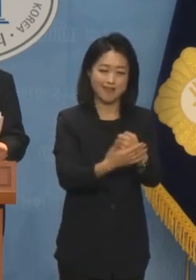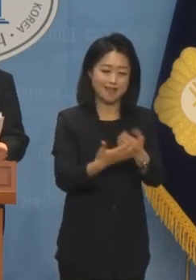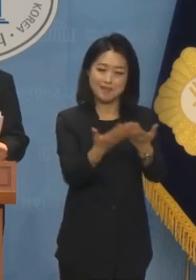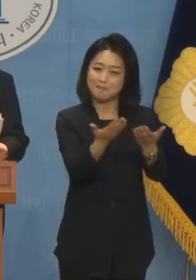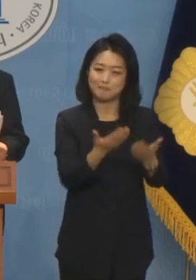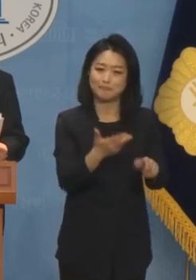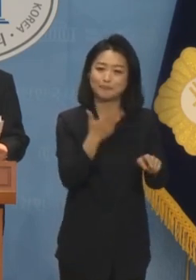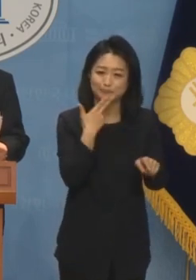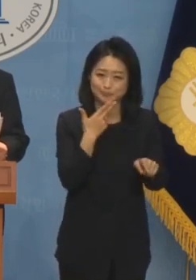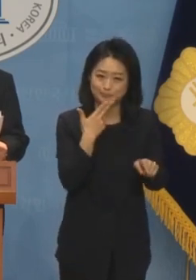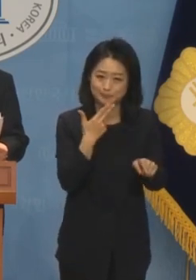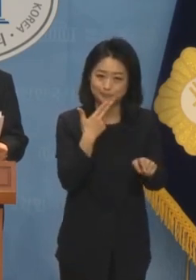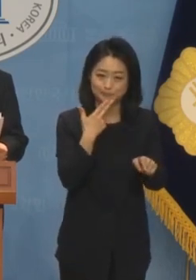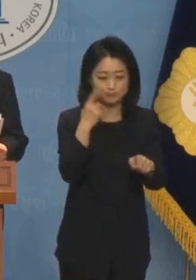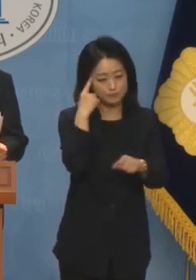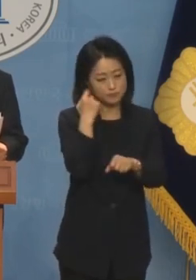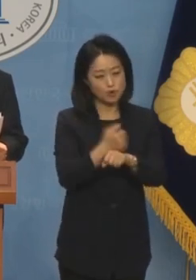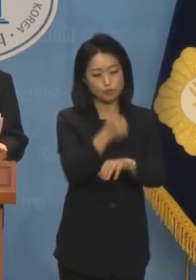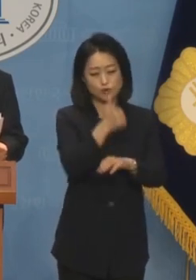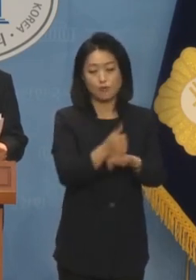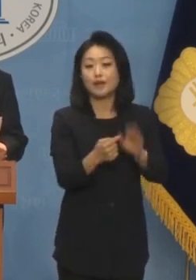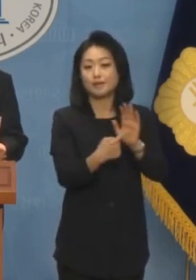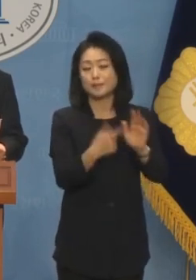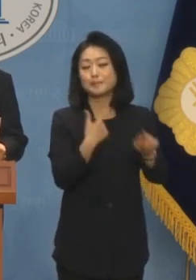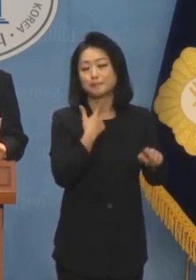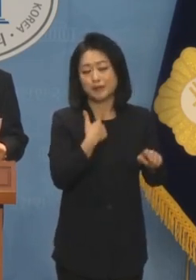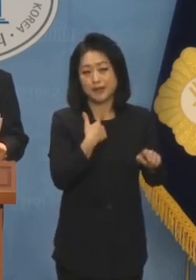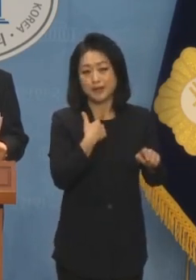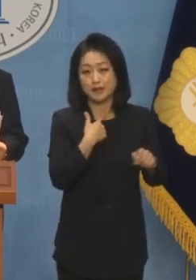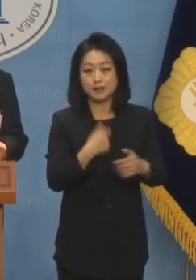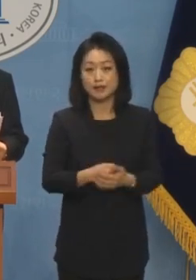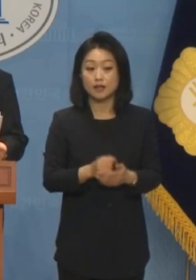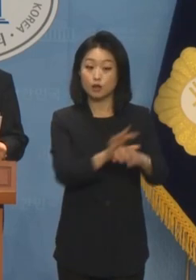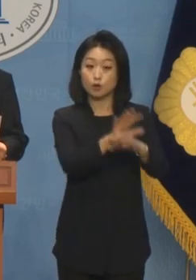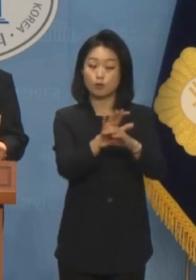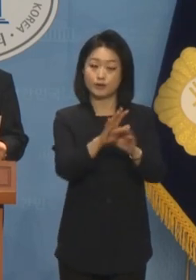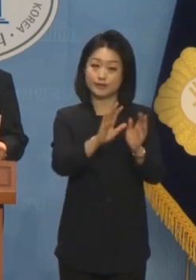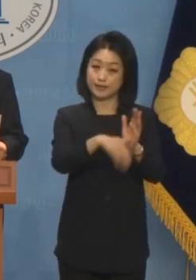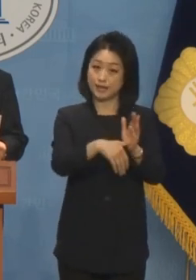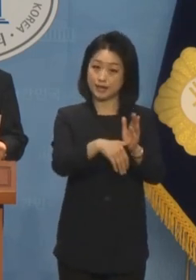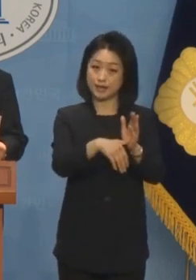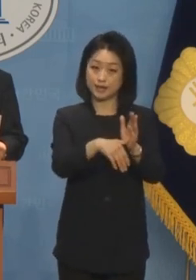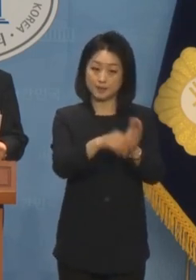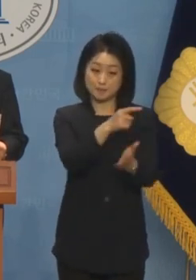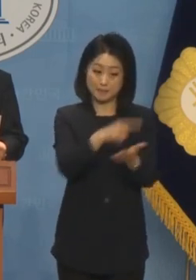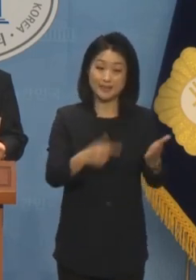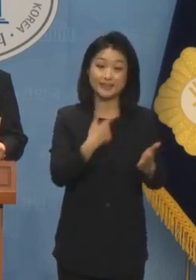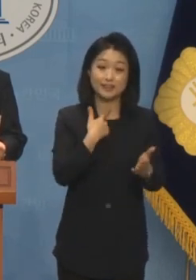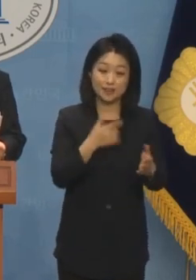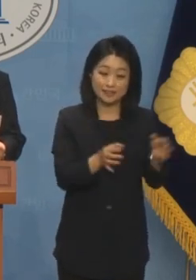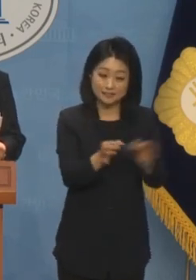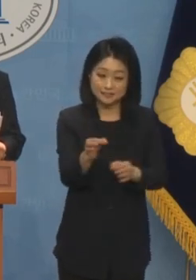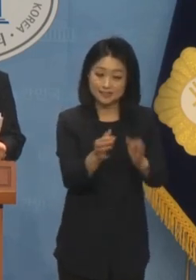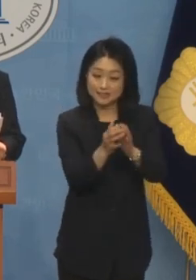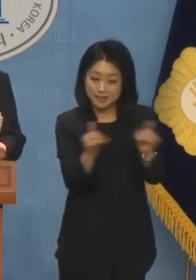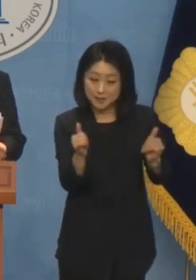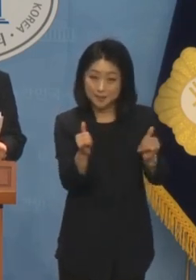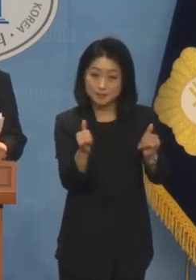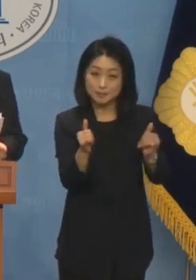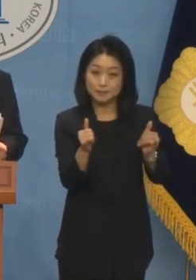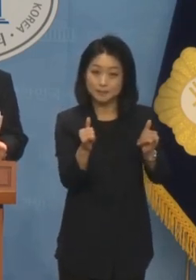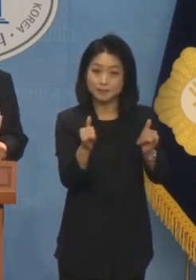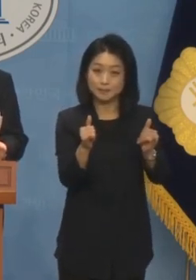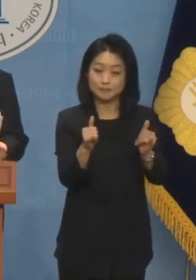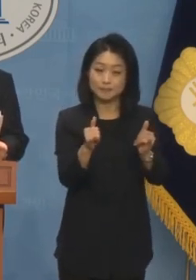갖지 않았다는 연구 결과도 나와 있습니다. 코로나 사태로 직격탄을 맞은 소상공인